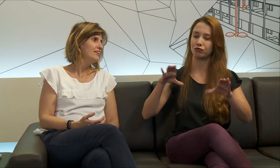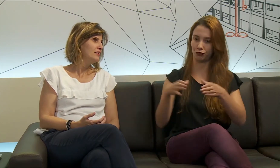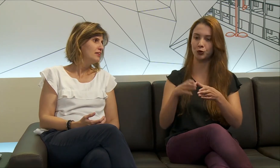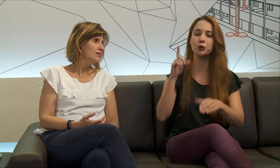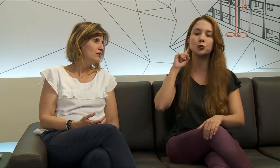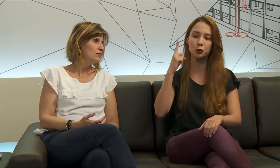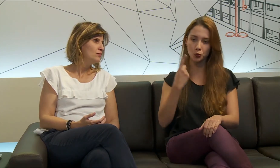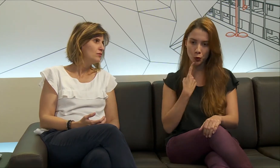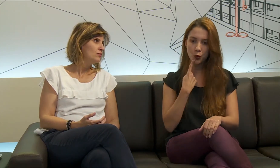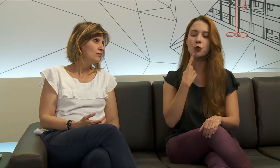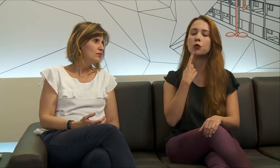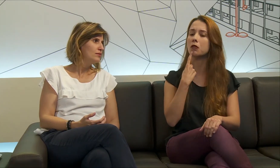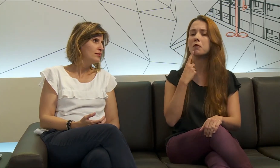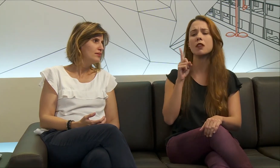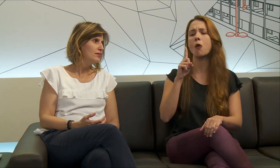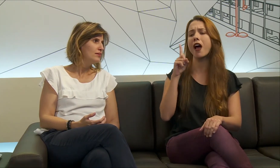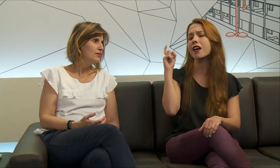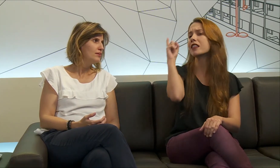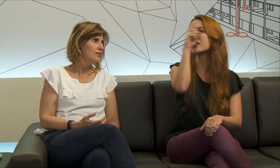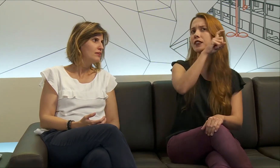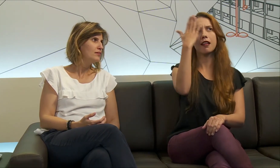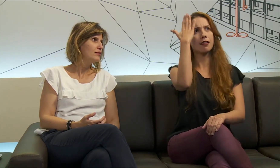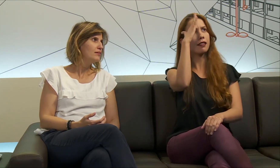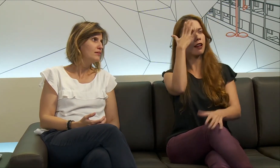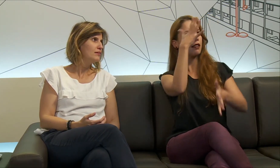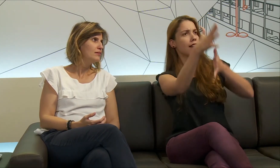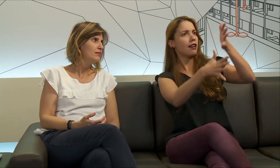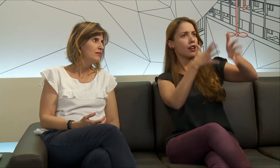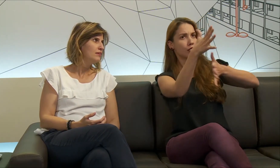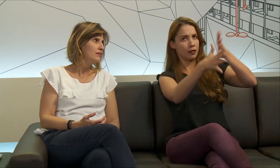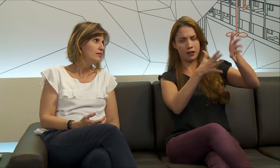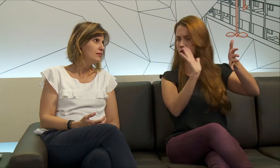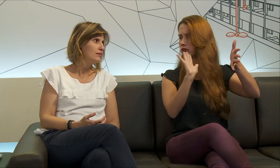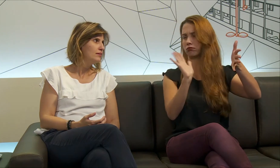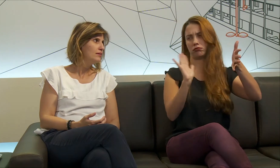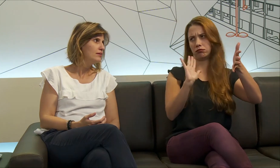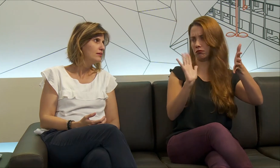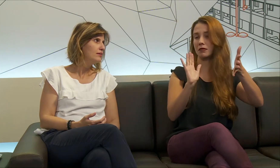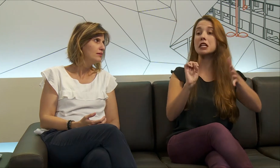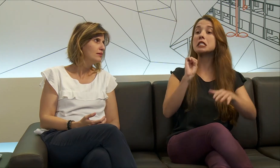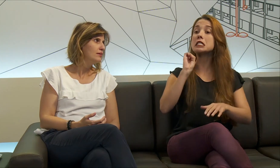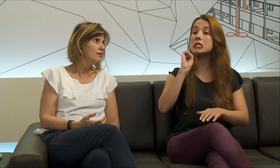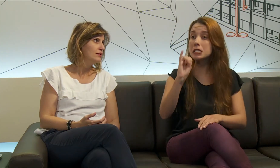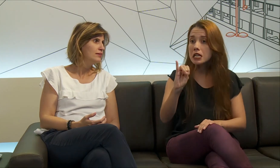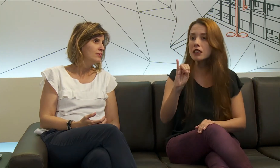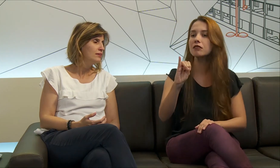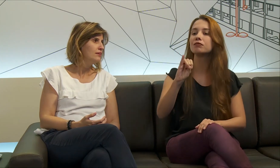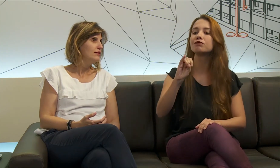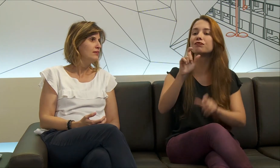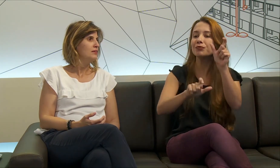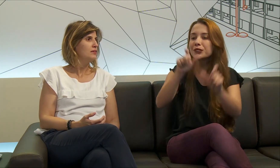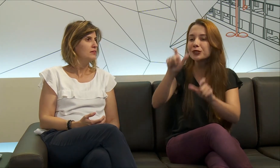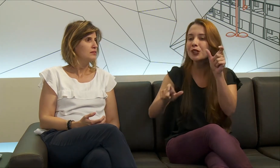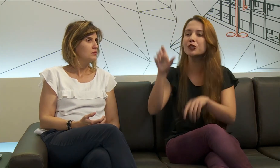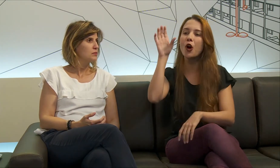Para nós, na realidade, entre os surdos, nós não temos dificuldades de compreender a língua de sinais.